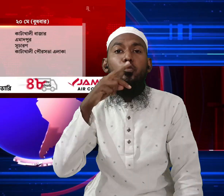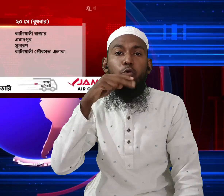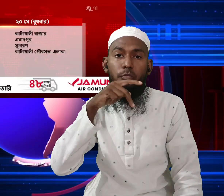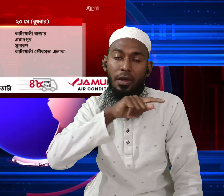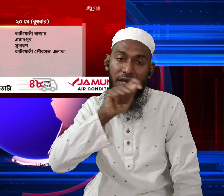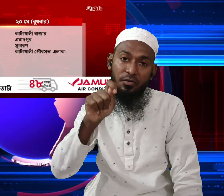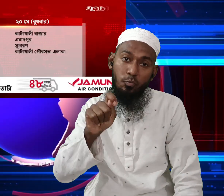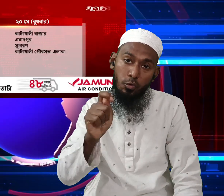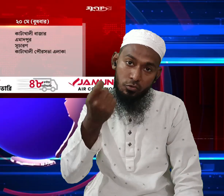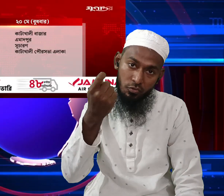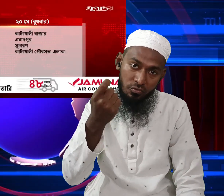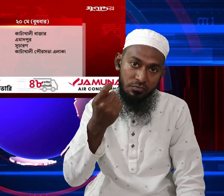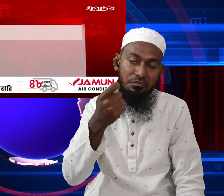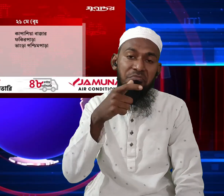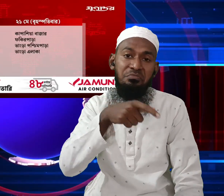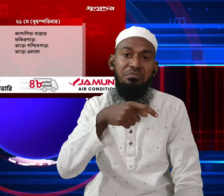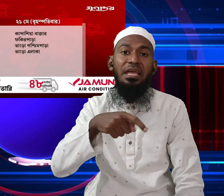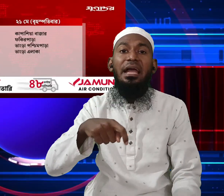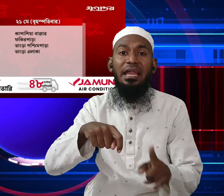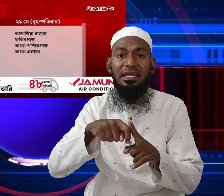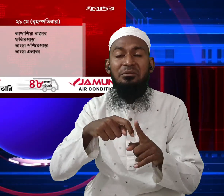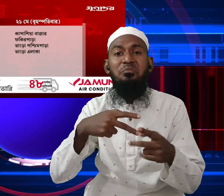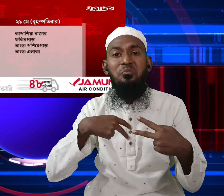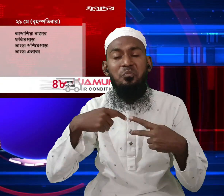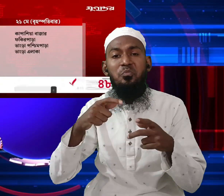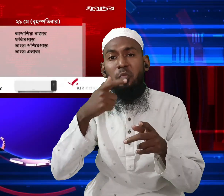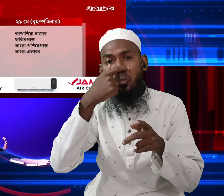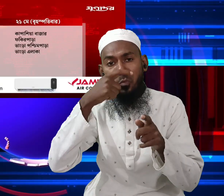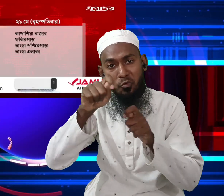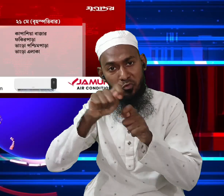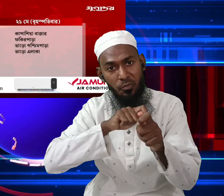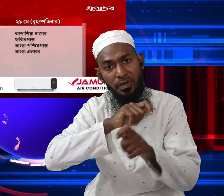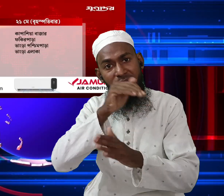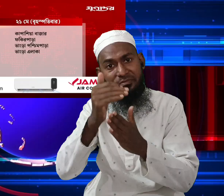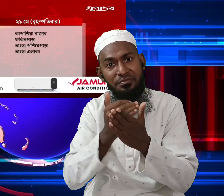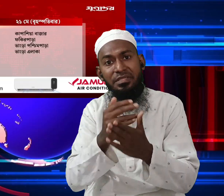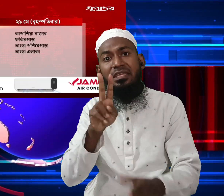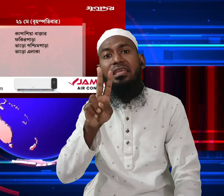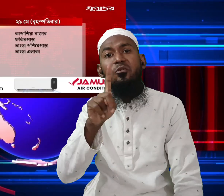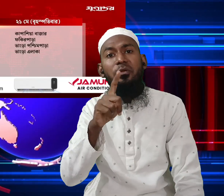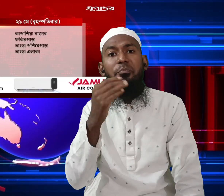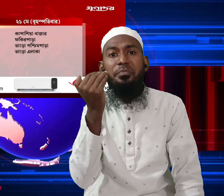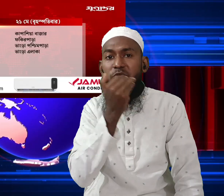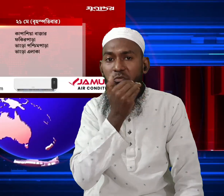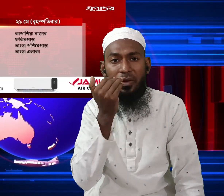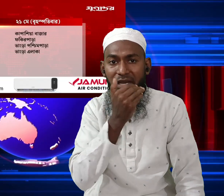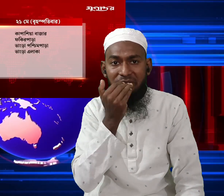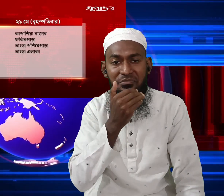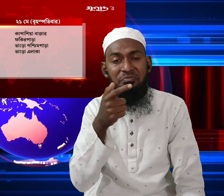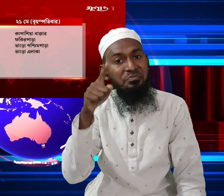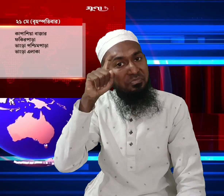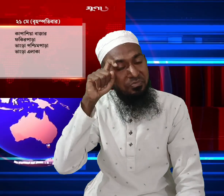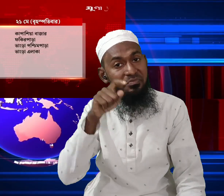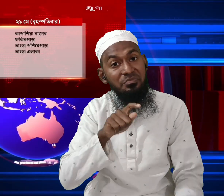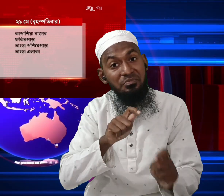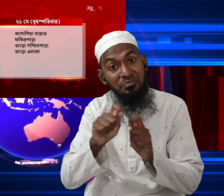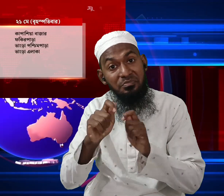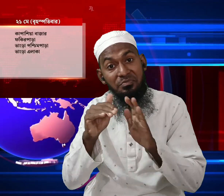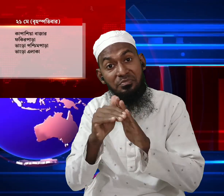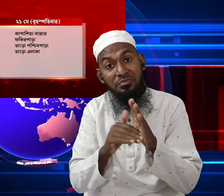এলাকায় বিদ্যুৎ থাকছে না। ২১ মে বৃহস্পতিবার কাপাসিয়া বাজার, ফকিরপাড়া, ভাংরা পশ্চিমপাড়া ও ভাংরা এলাকায় থাকবে না